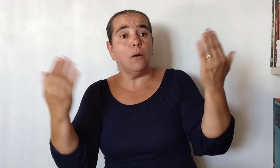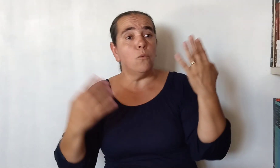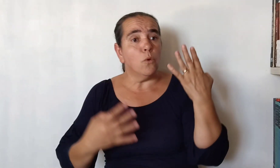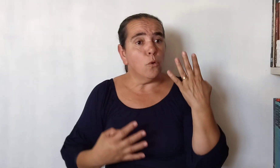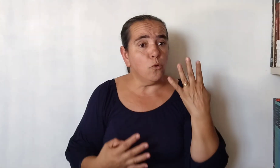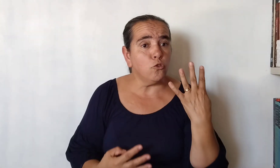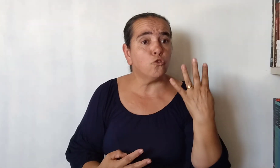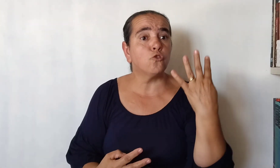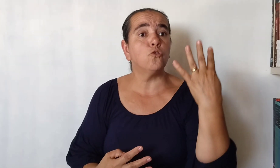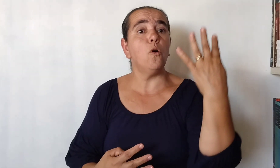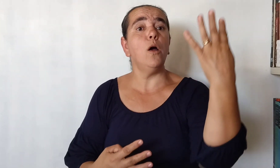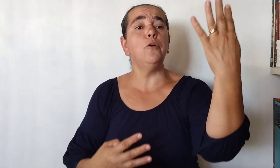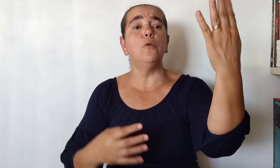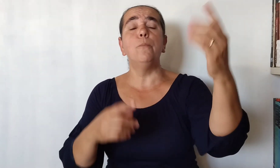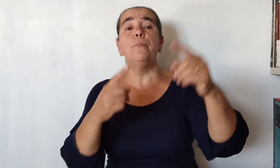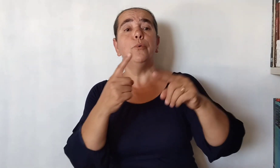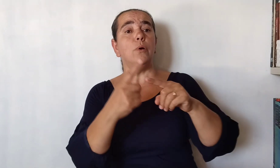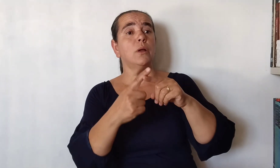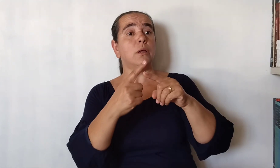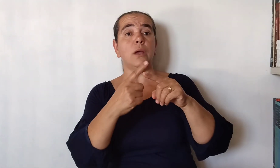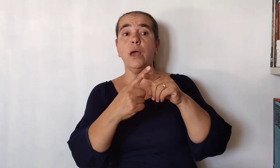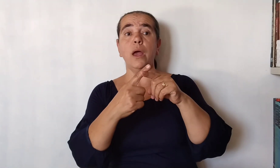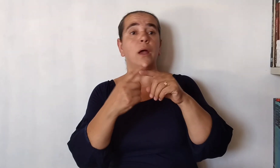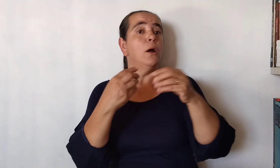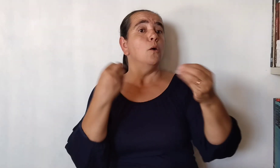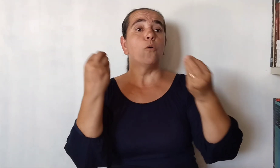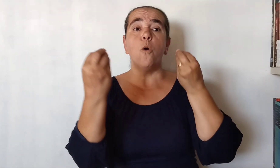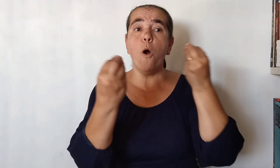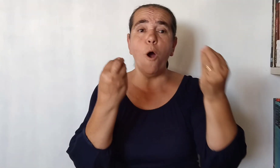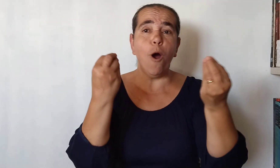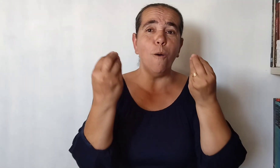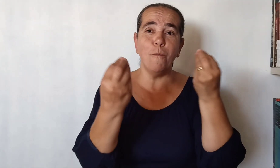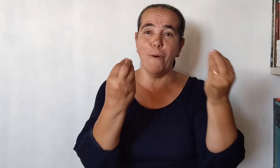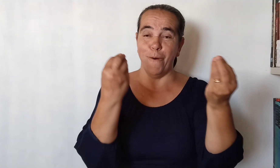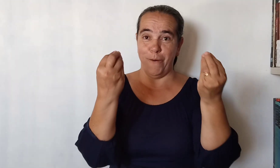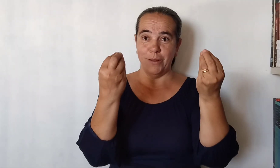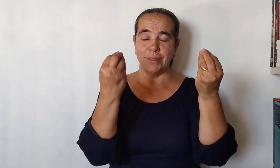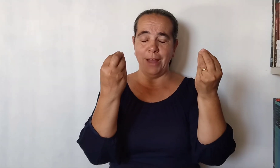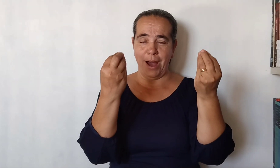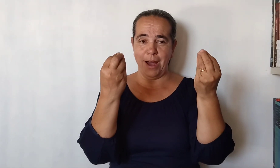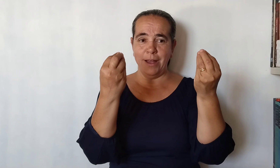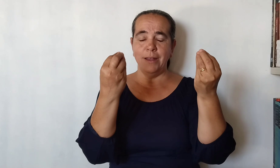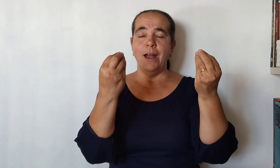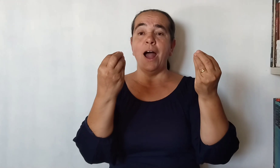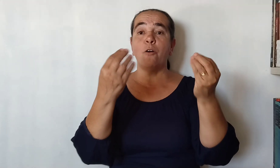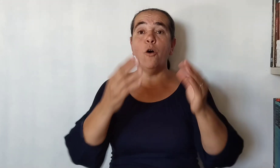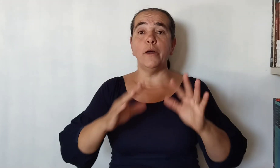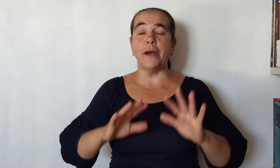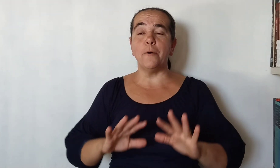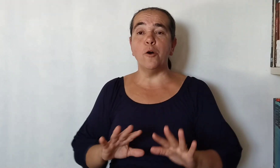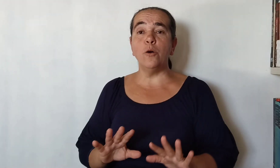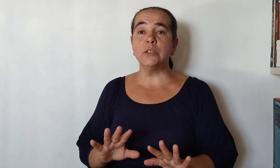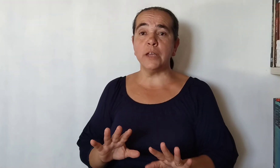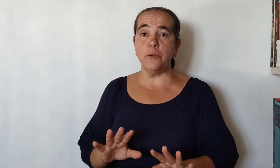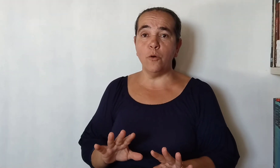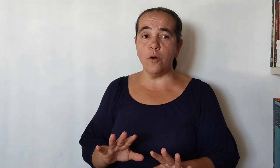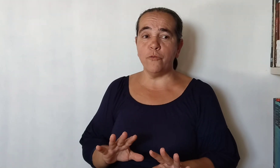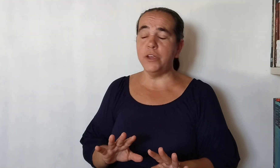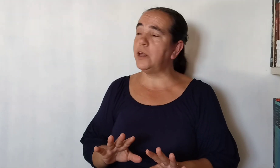Então, o joio, por quê? Como? Tá? Agora, o Senhor vira